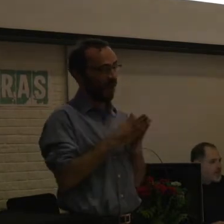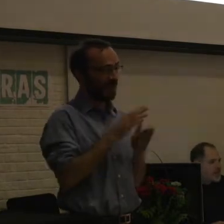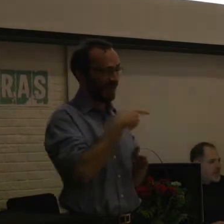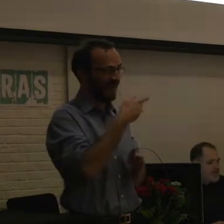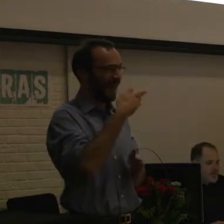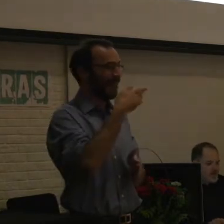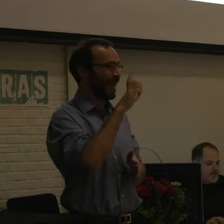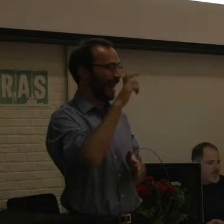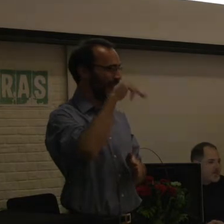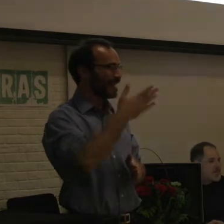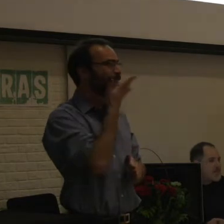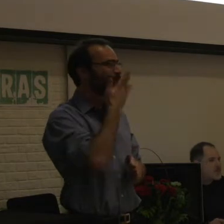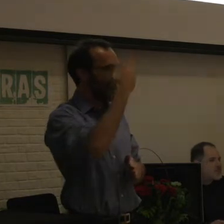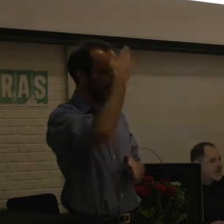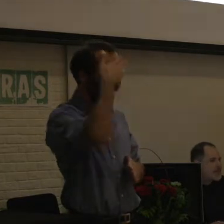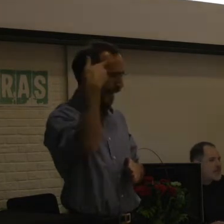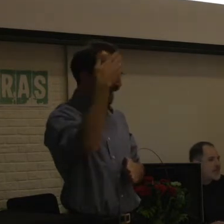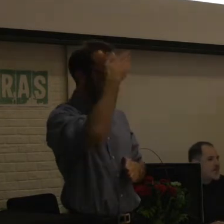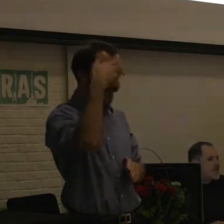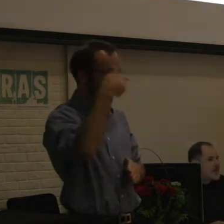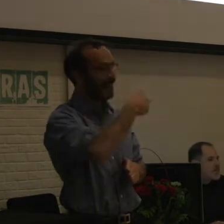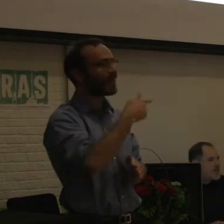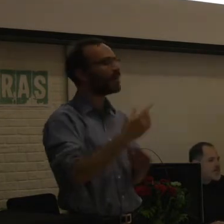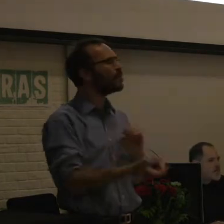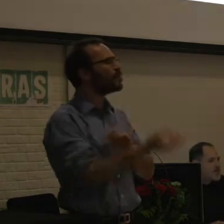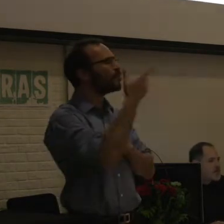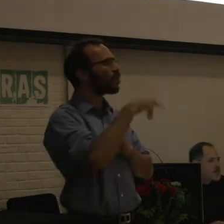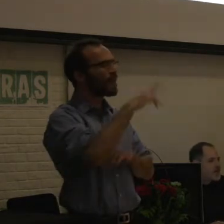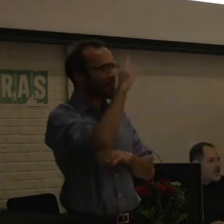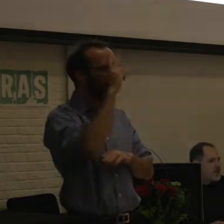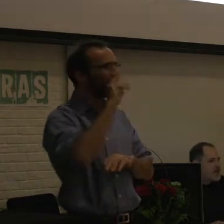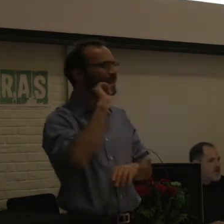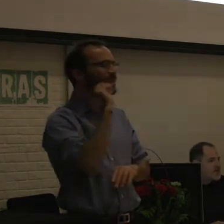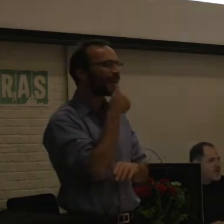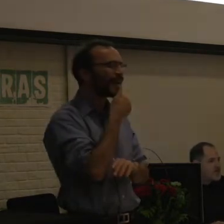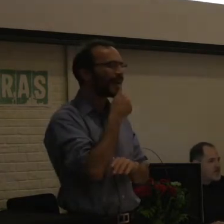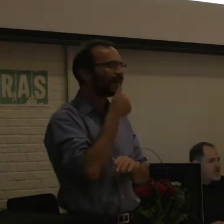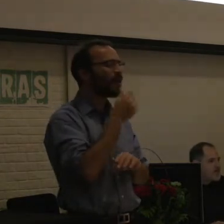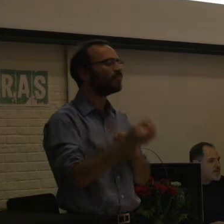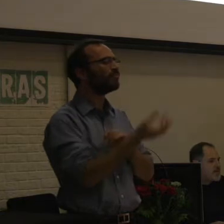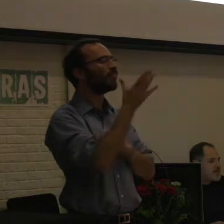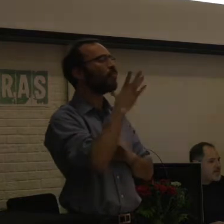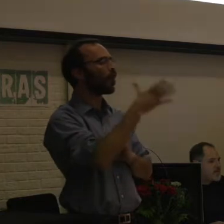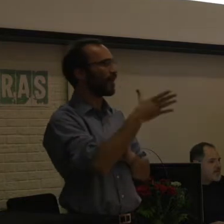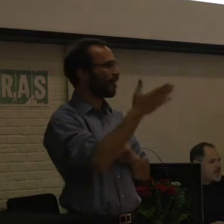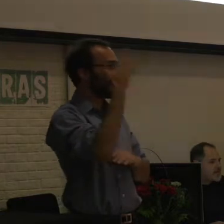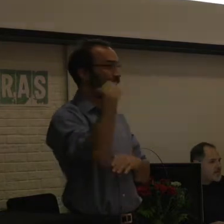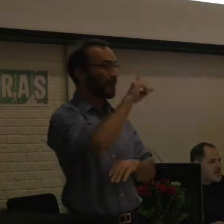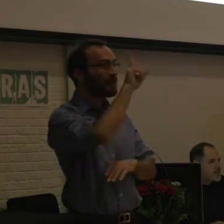surge este Crónicas del Madrid Secreto surge de la primera temporada de la emisión de Mistérica Radio Secreta